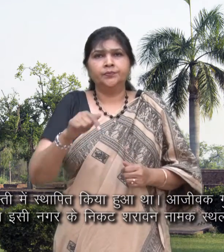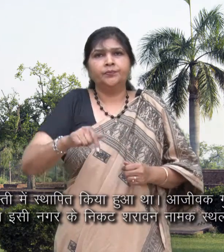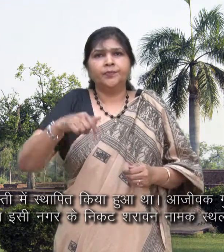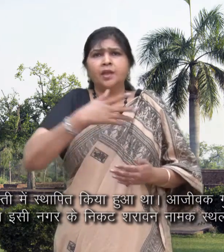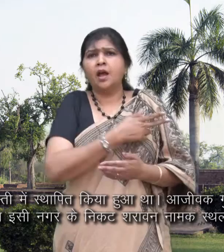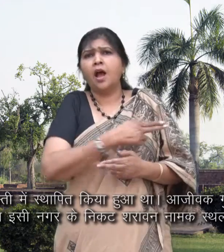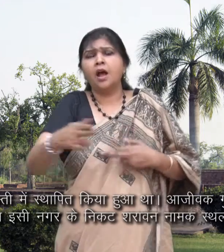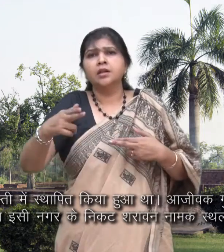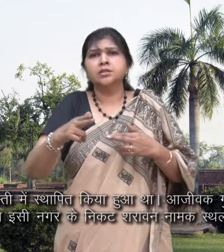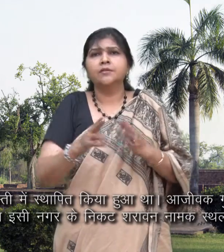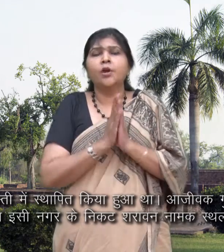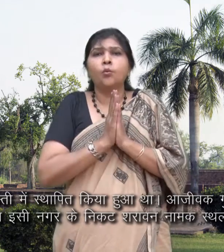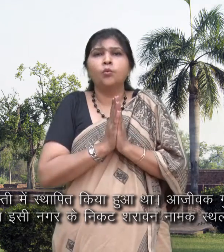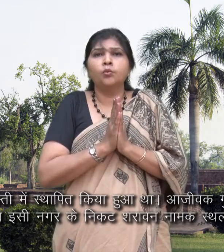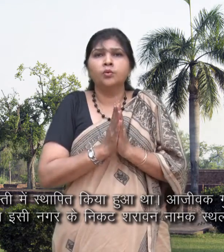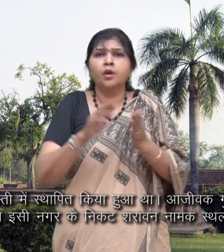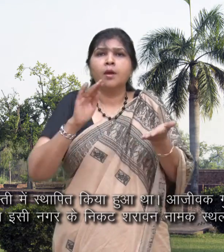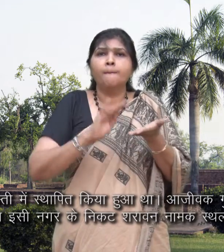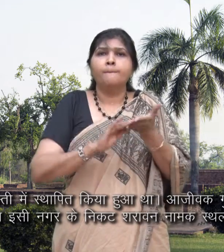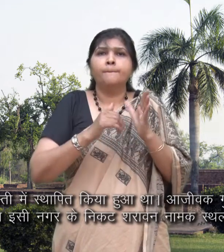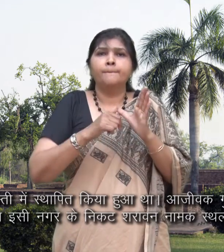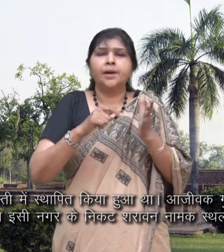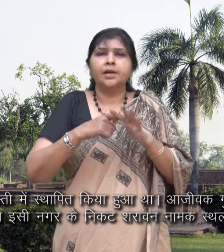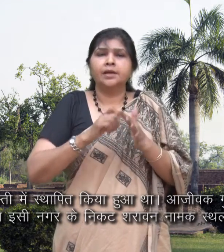आजीवक गुरु मखलीपुत्र गोशाल का जन्म